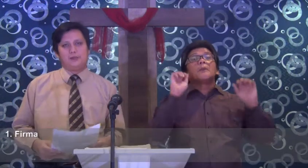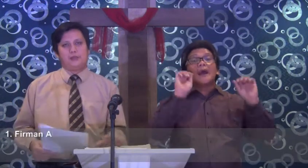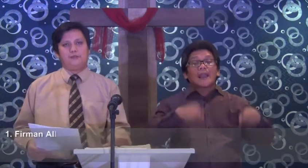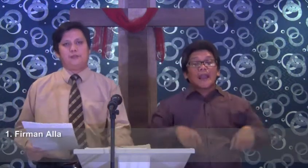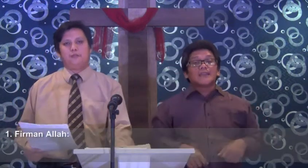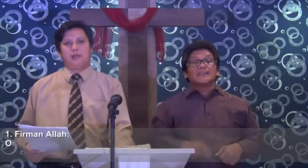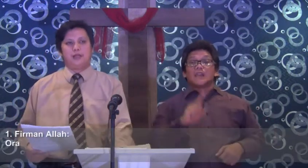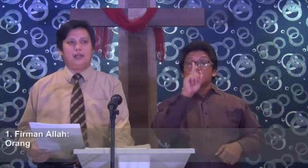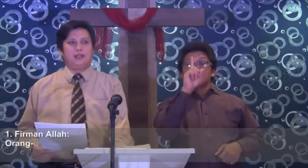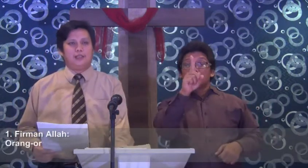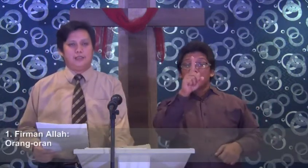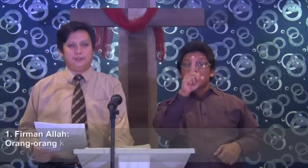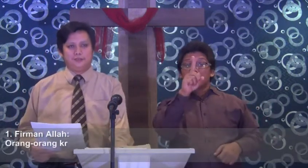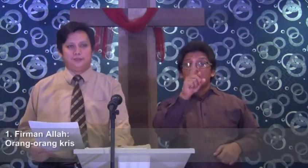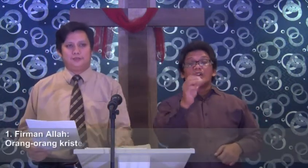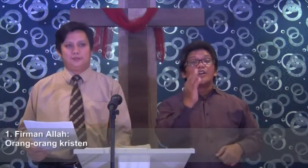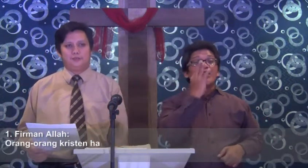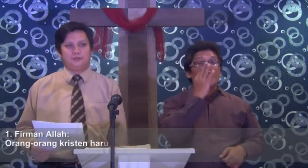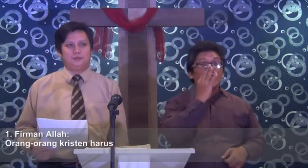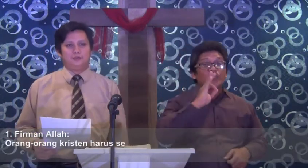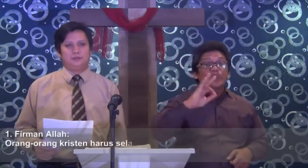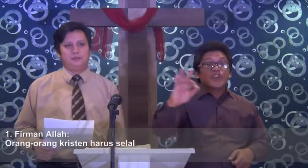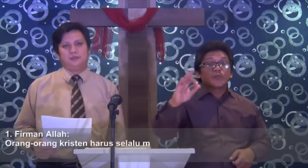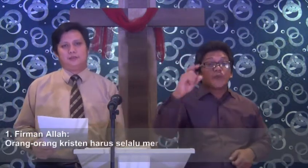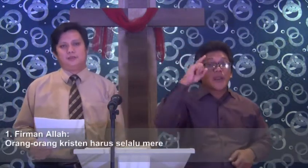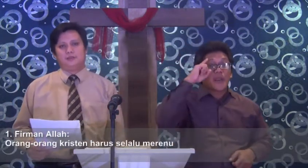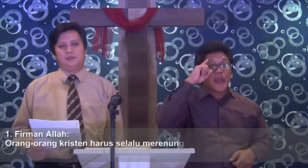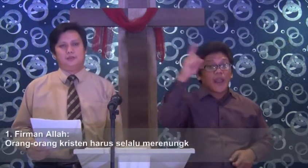Yang pertama adalah firman Allah.